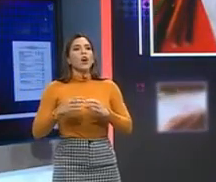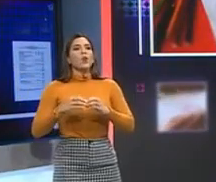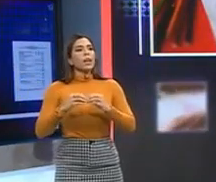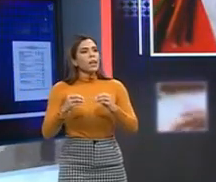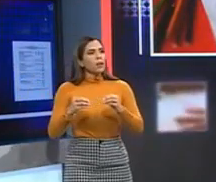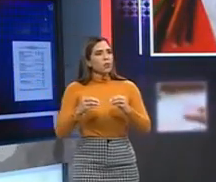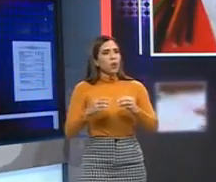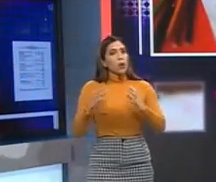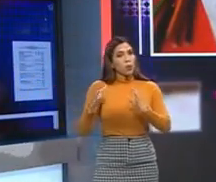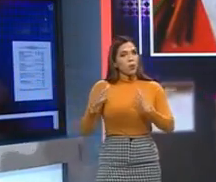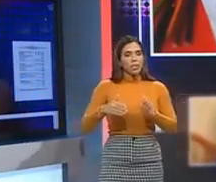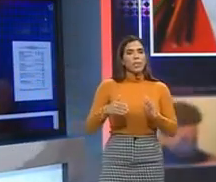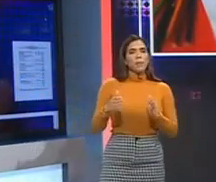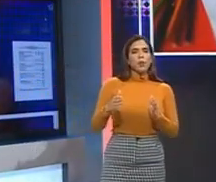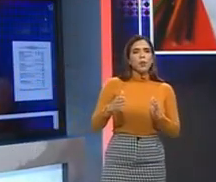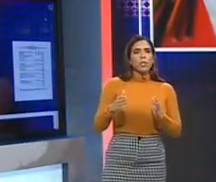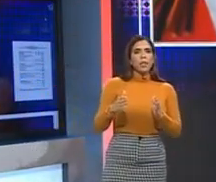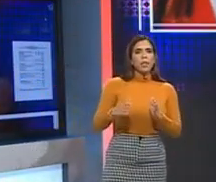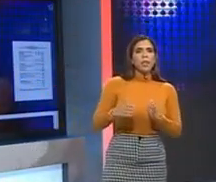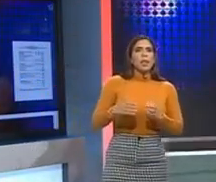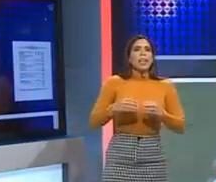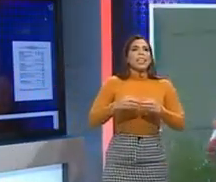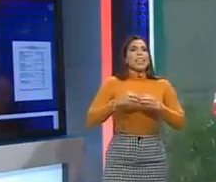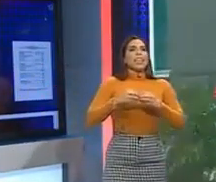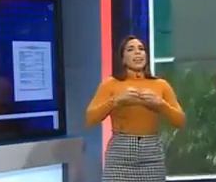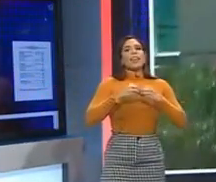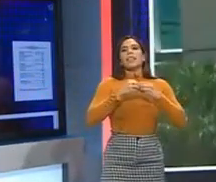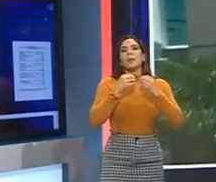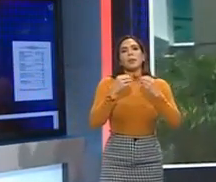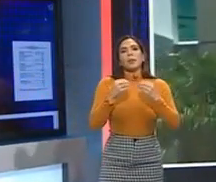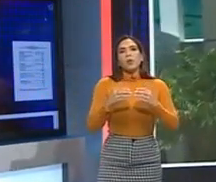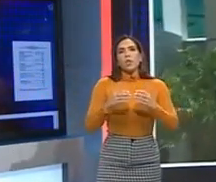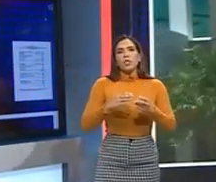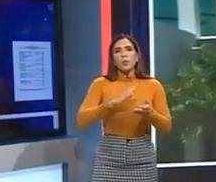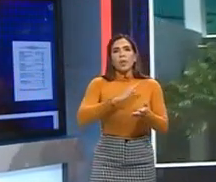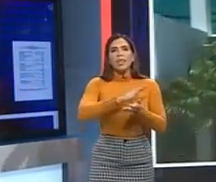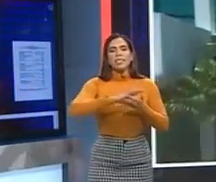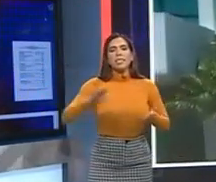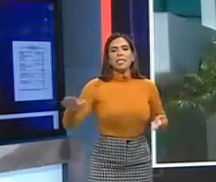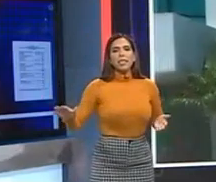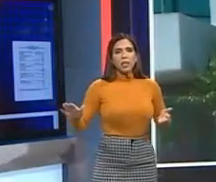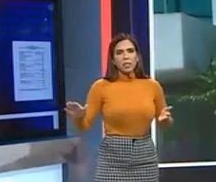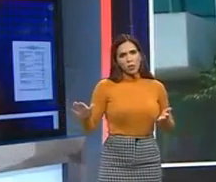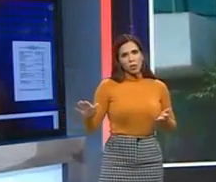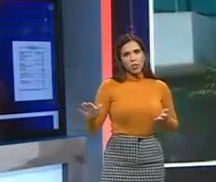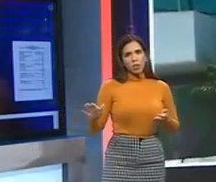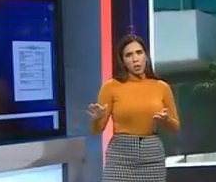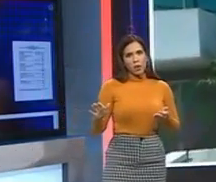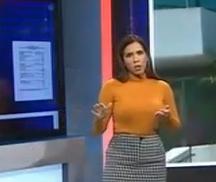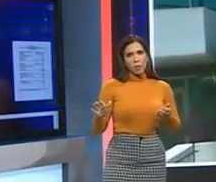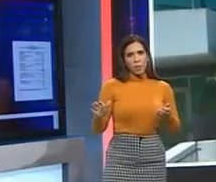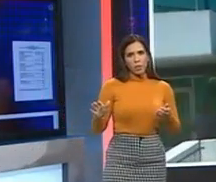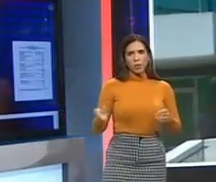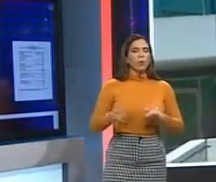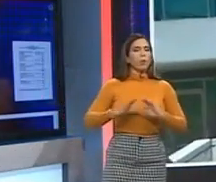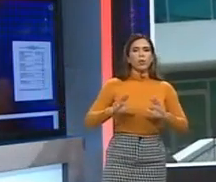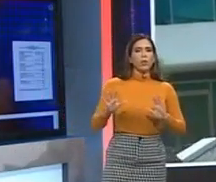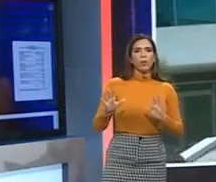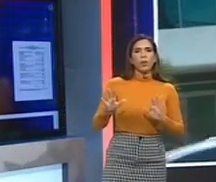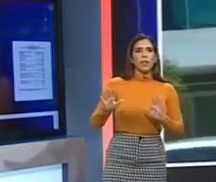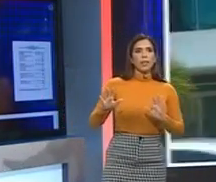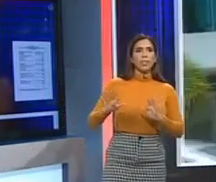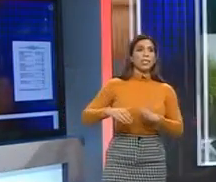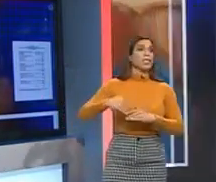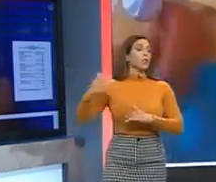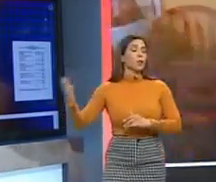contenía una cláusula, y este también lo contiene, que el Departamento de Educación puede rescindir este contrato en cualquier momento,